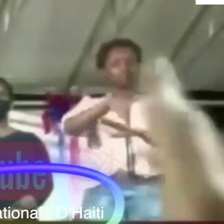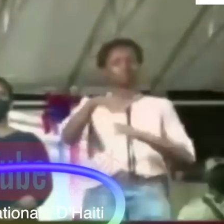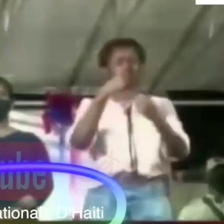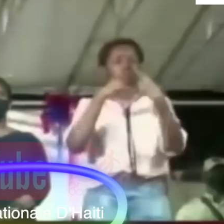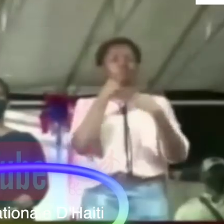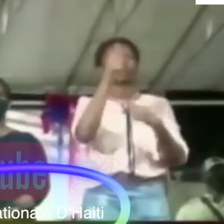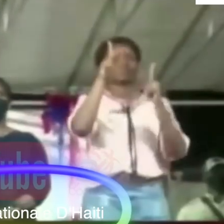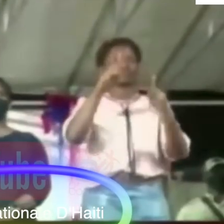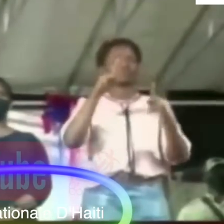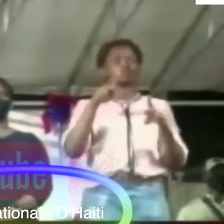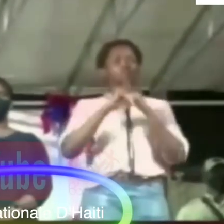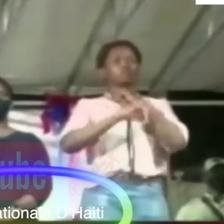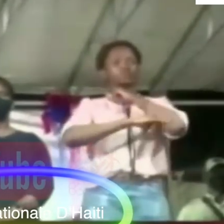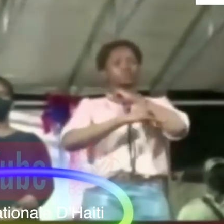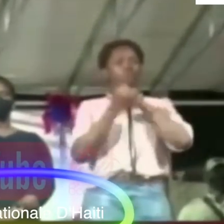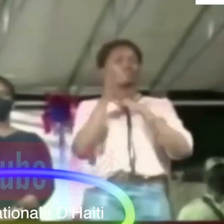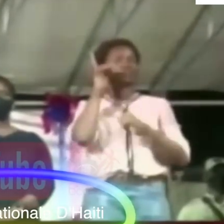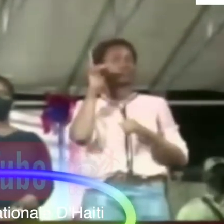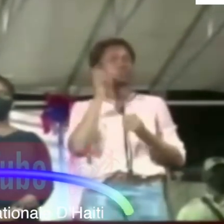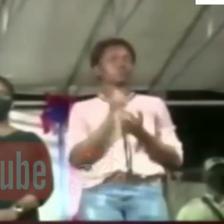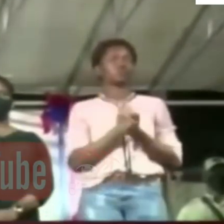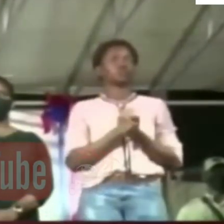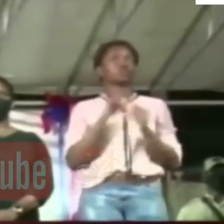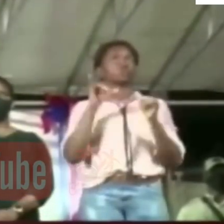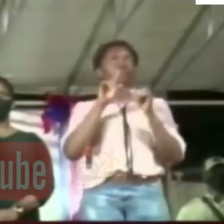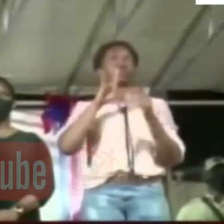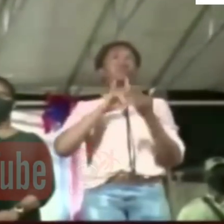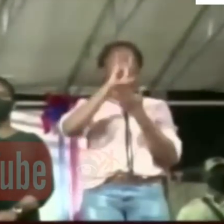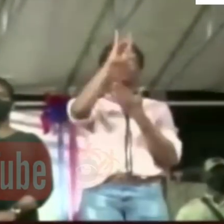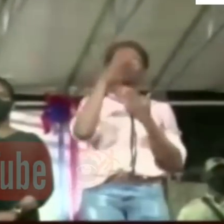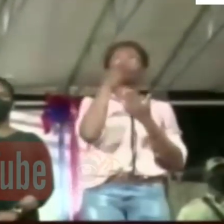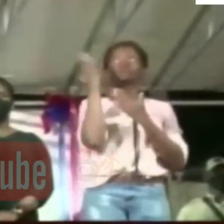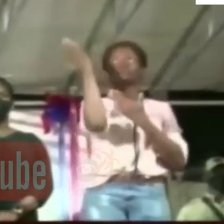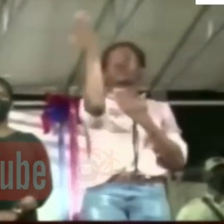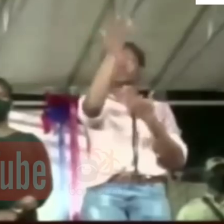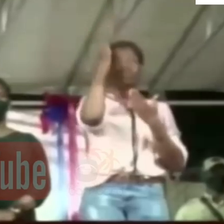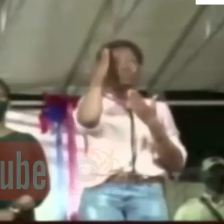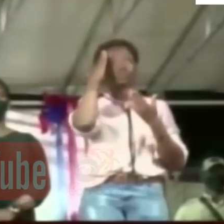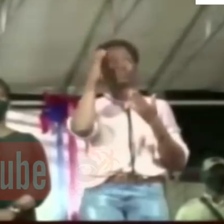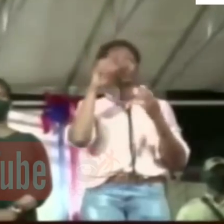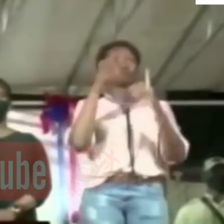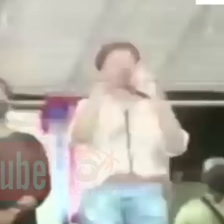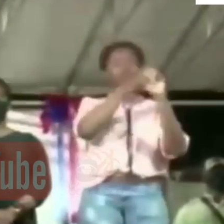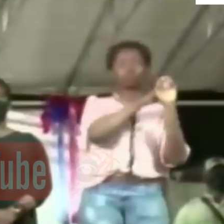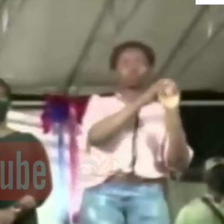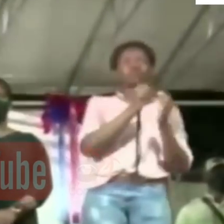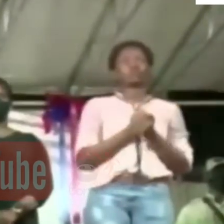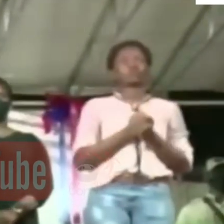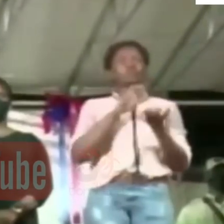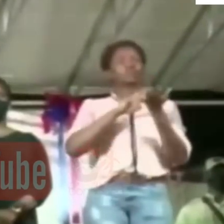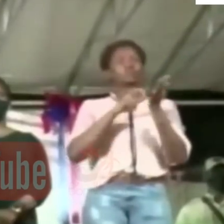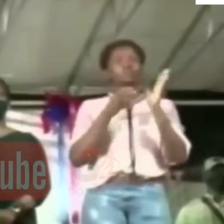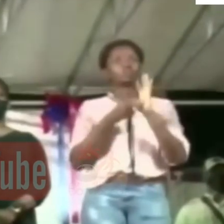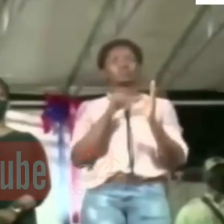À soir, nous disons Jérémie, t'as des mémoires environ là, nous prenons des avions pour vacciner, pas vrai? Ça veut dire,